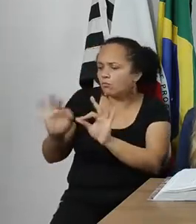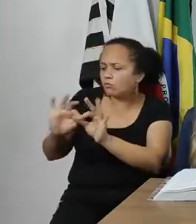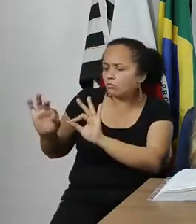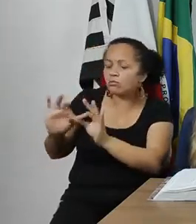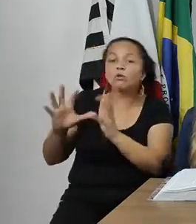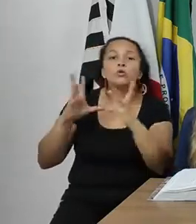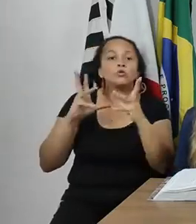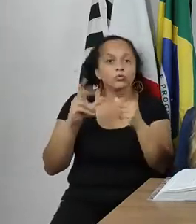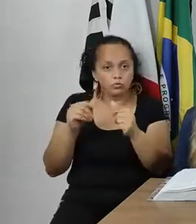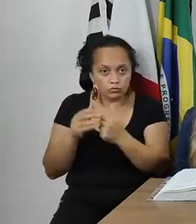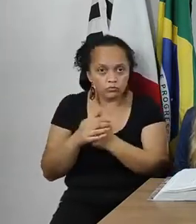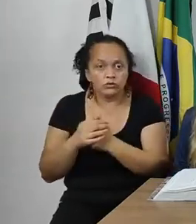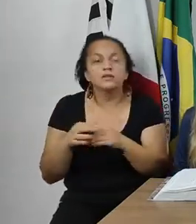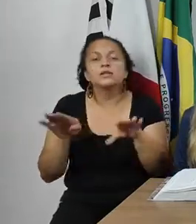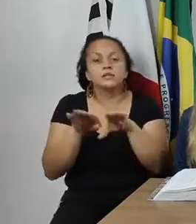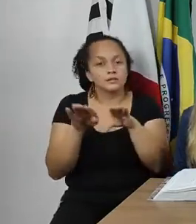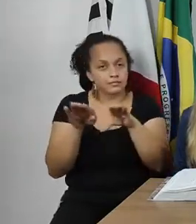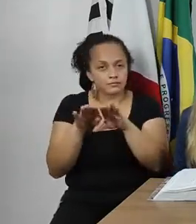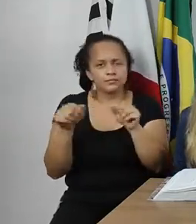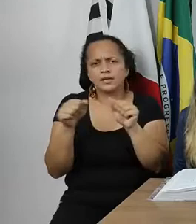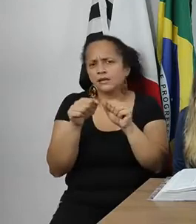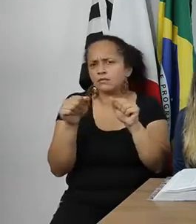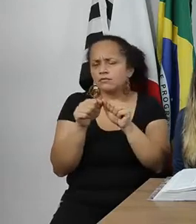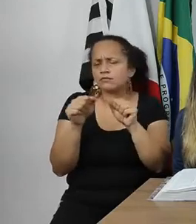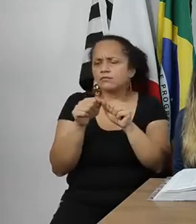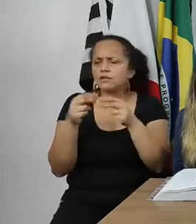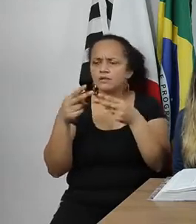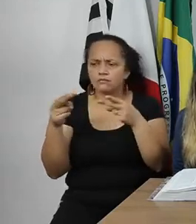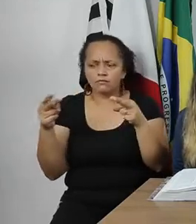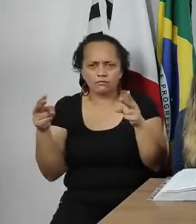existia. Também construiu defesas.